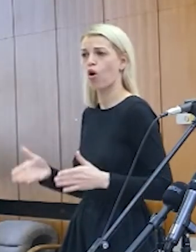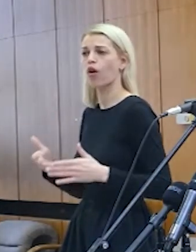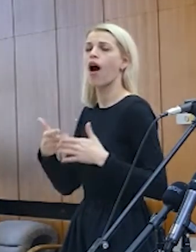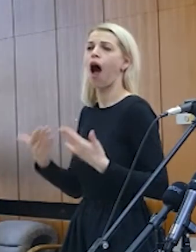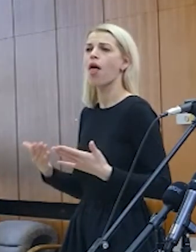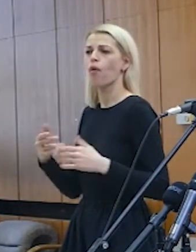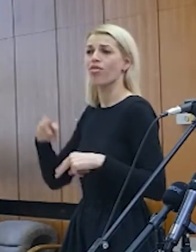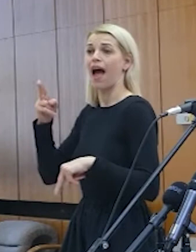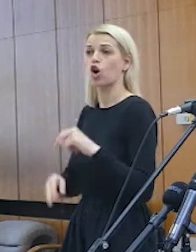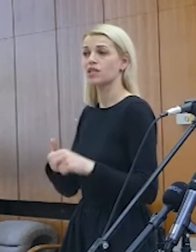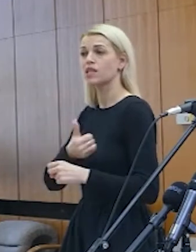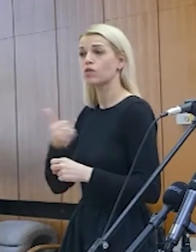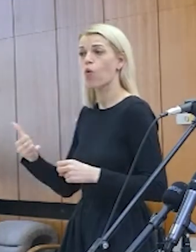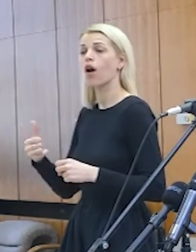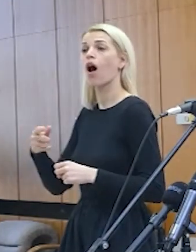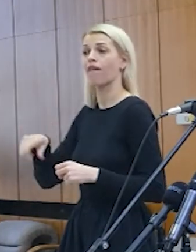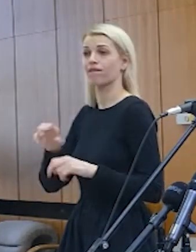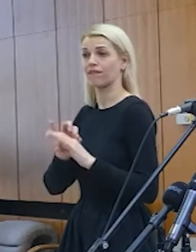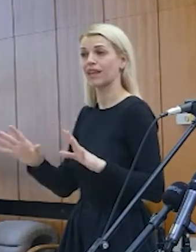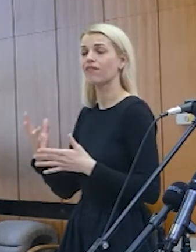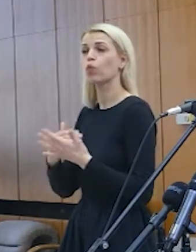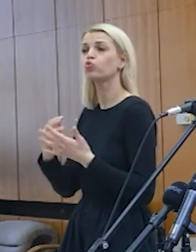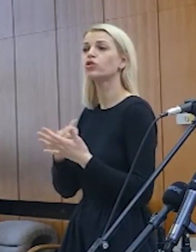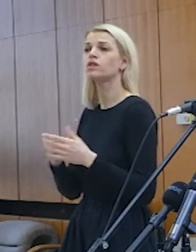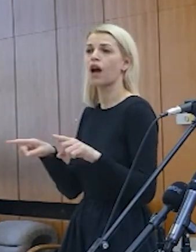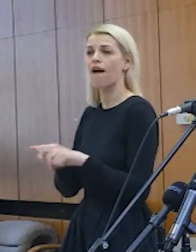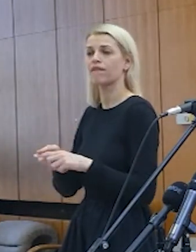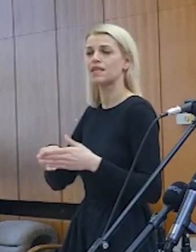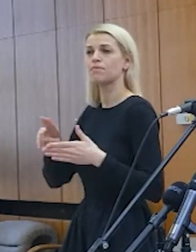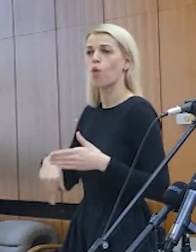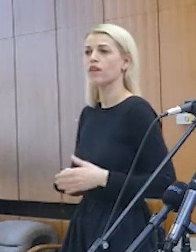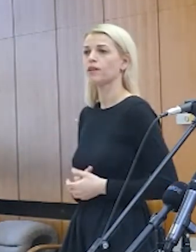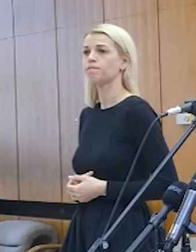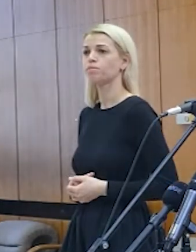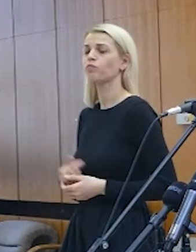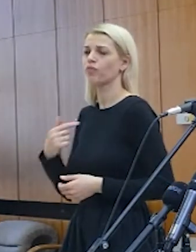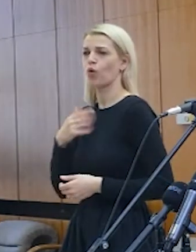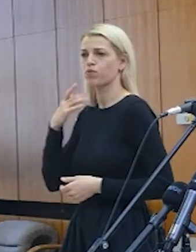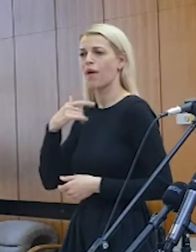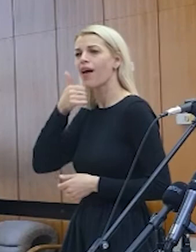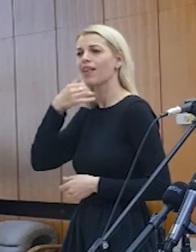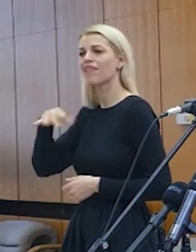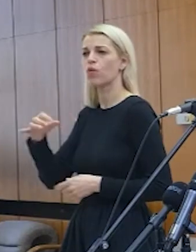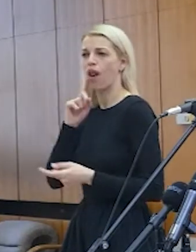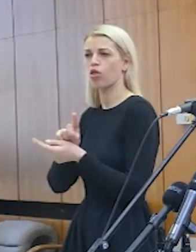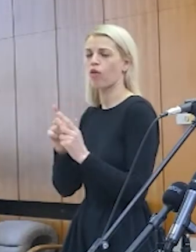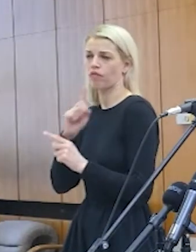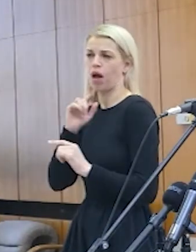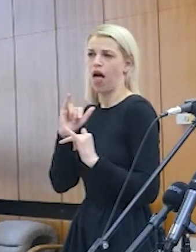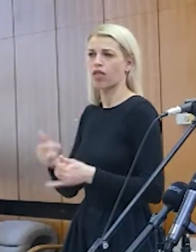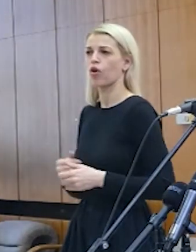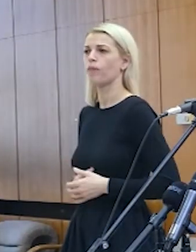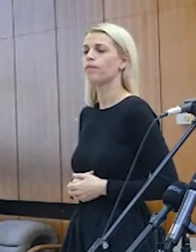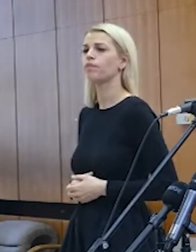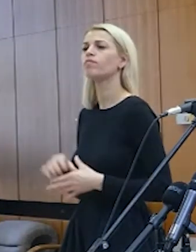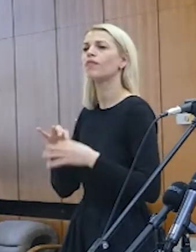na konci? Budú mať možnosť využiť rovnaké zmluvy? Toto si s nimi už individuálne dohodneme, áno. Čo sa